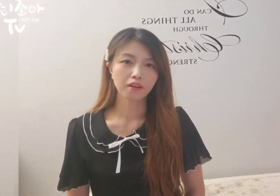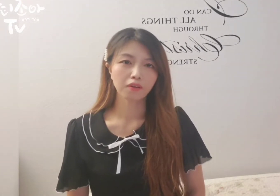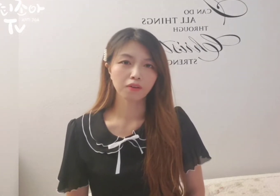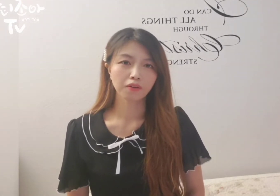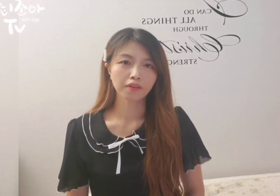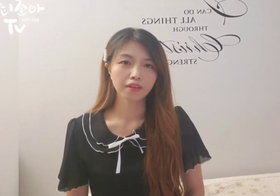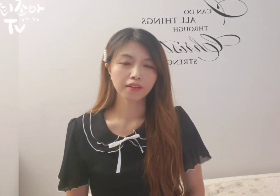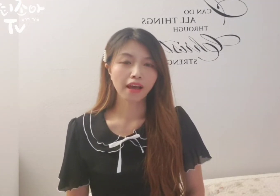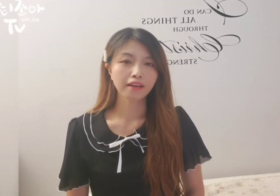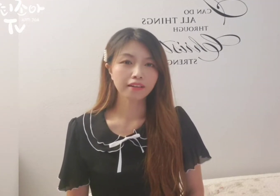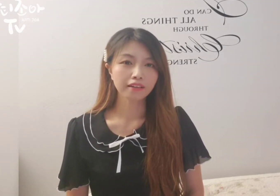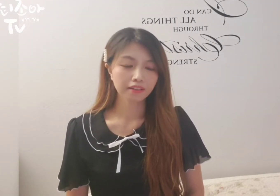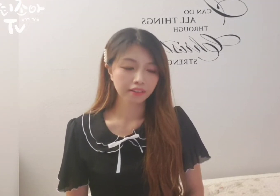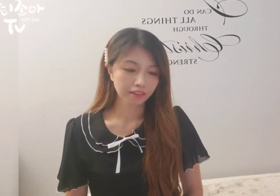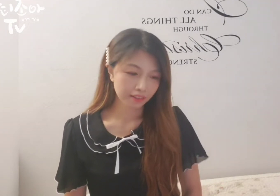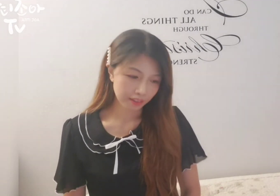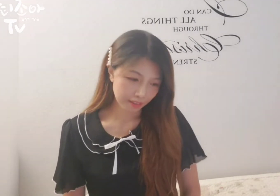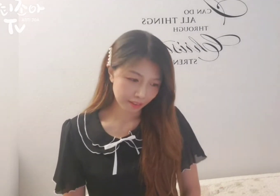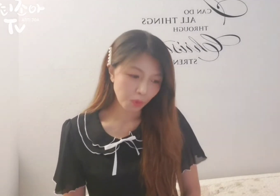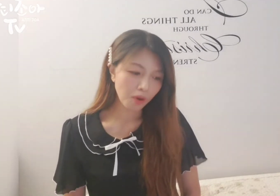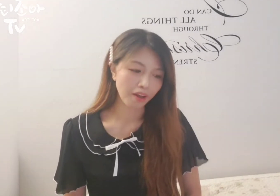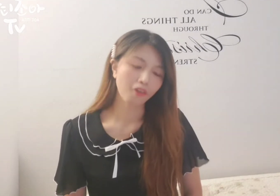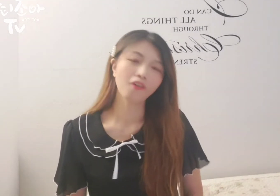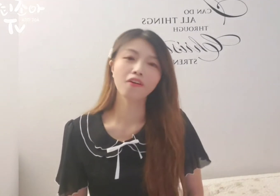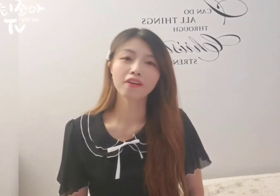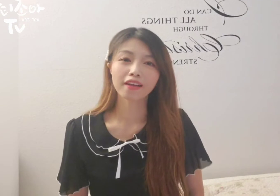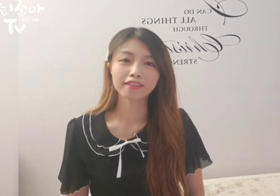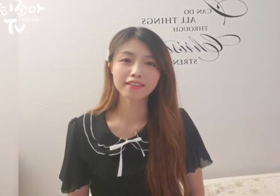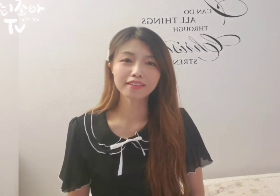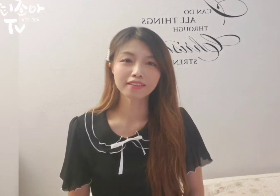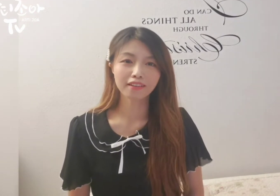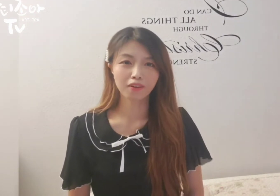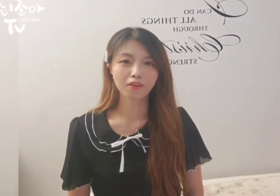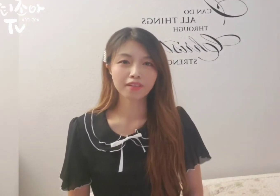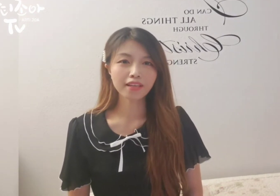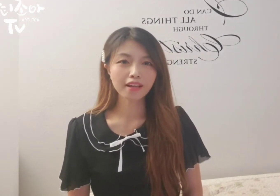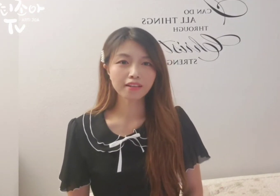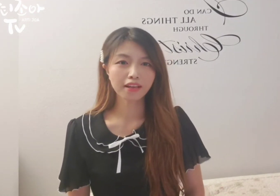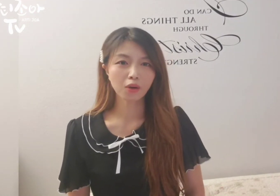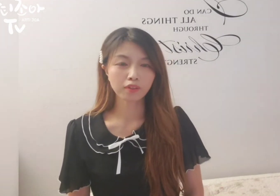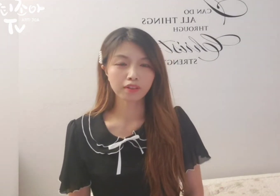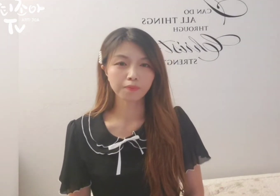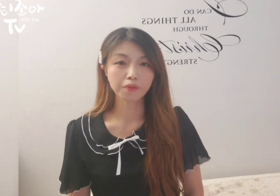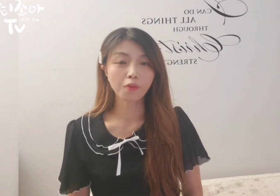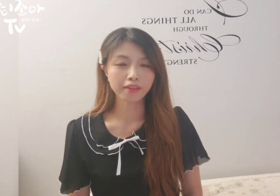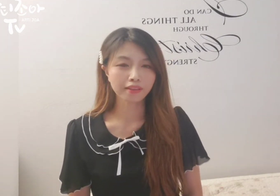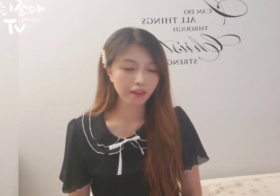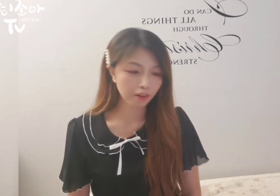나를 통하여 라는 찬양을 제가 오늘 불러봤는데요